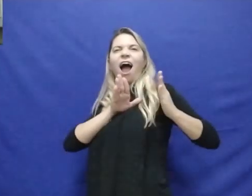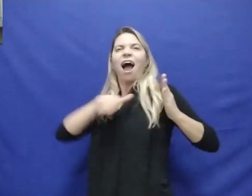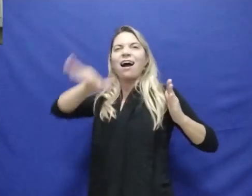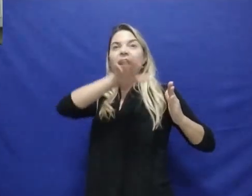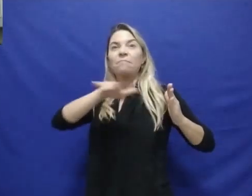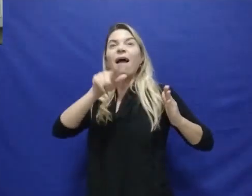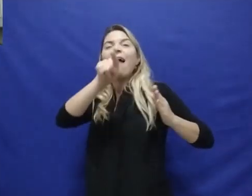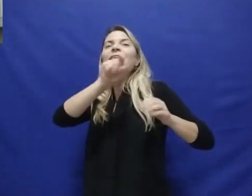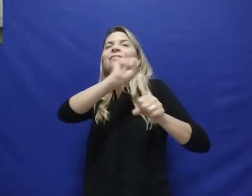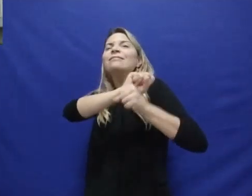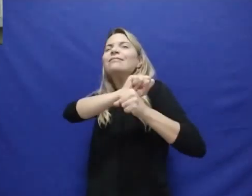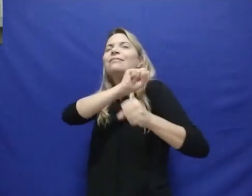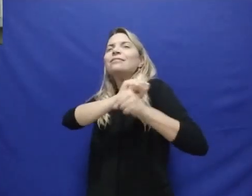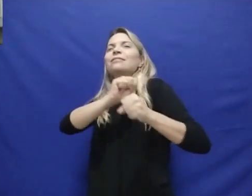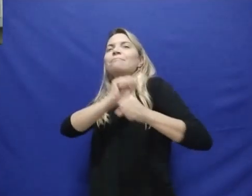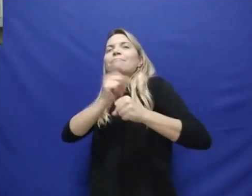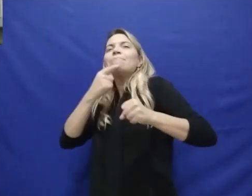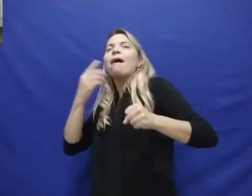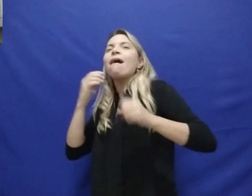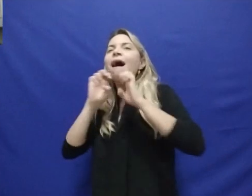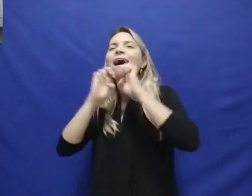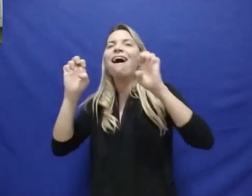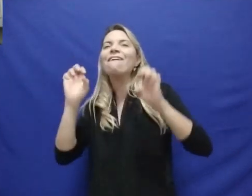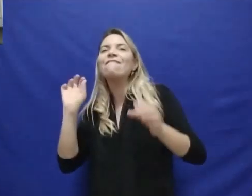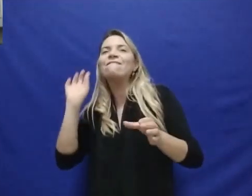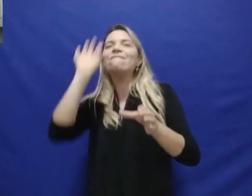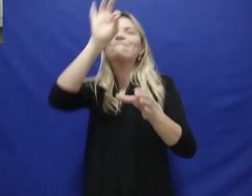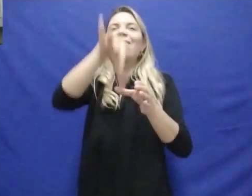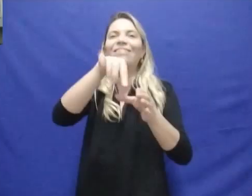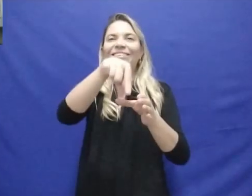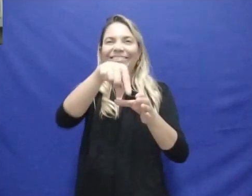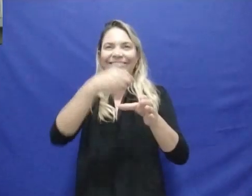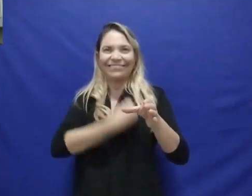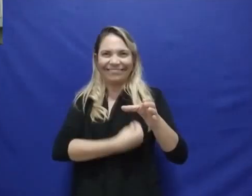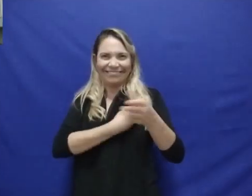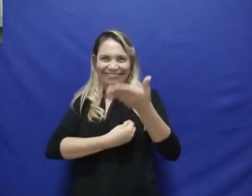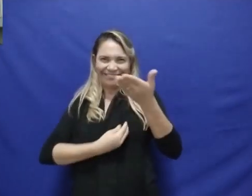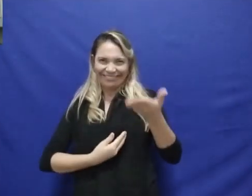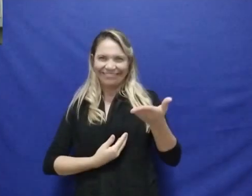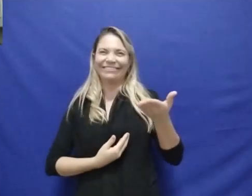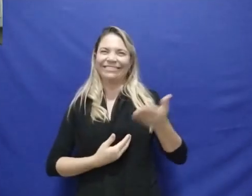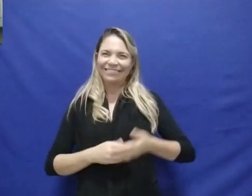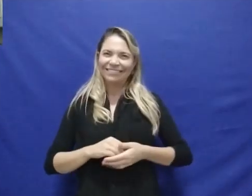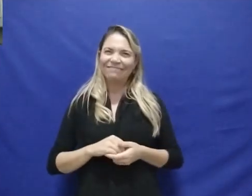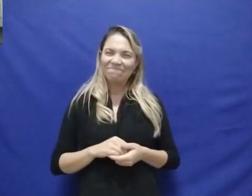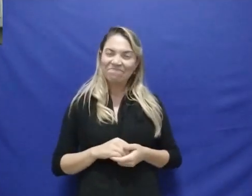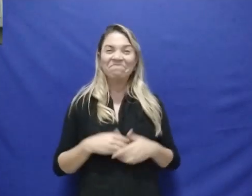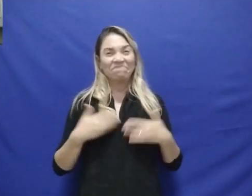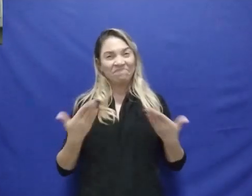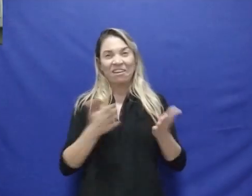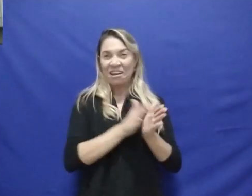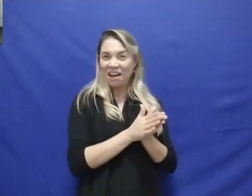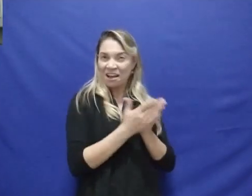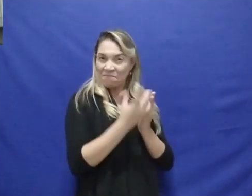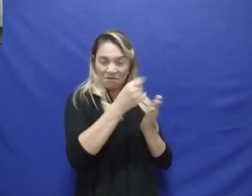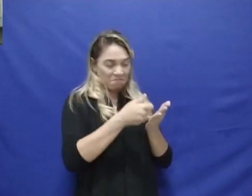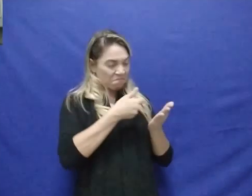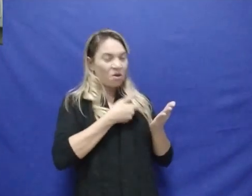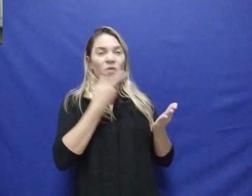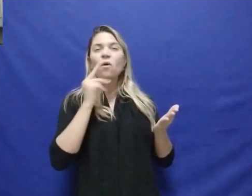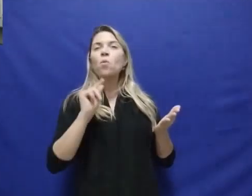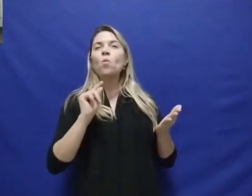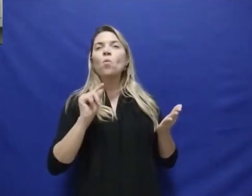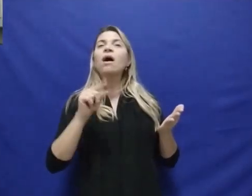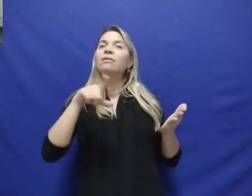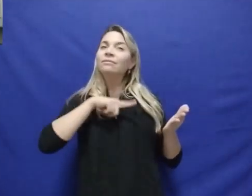esperando aqueles que os colheriam. A palavra de Deus, meus irmãos, nos mostra aqui que já havia chegado o